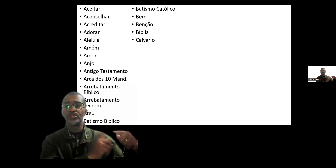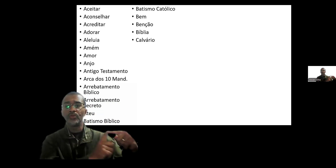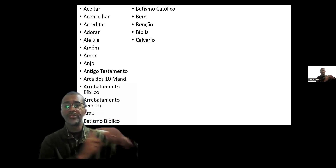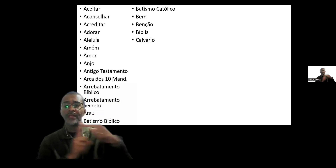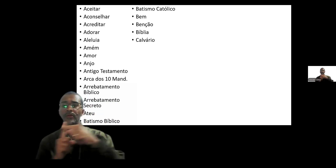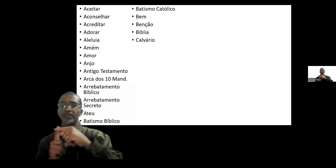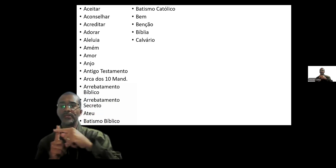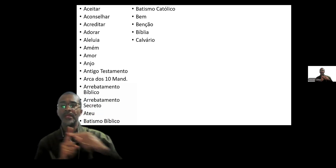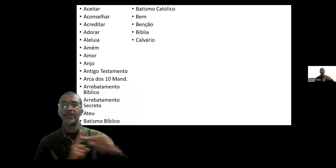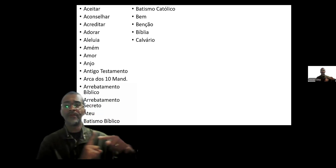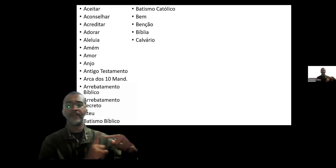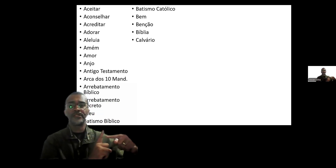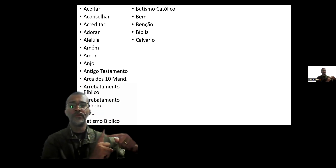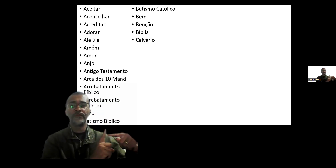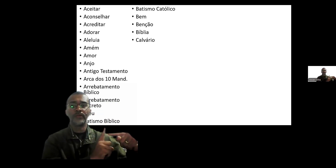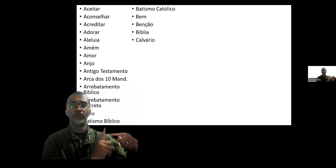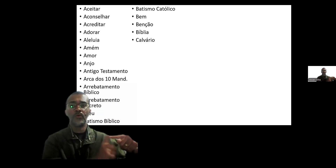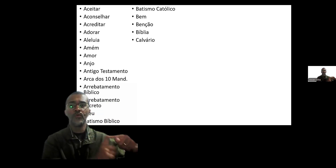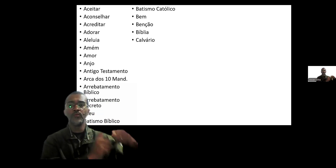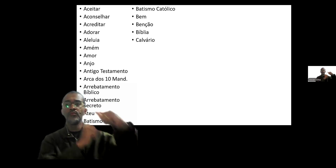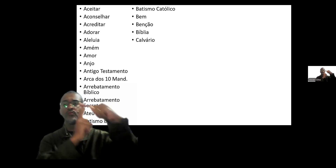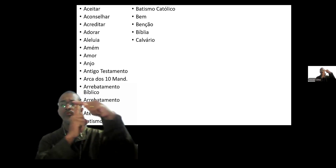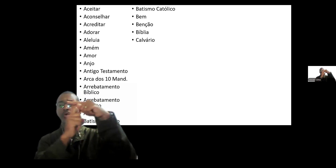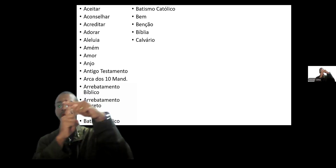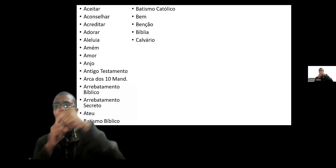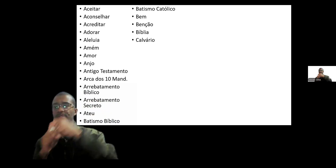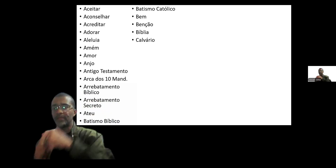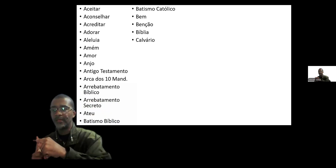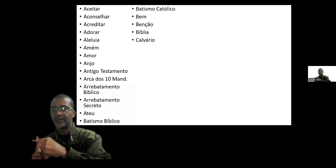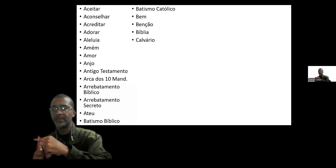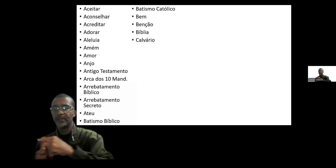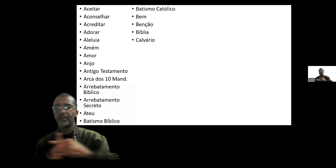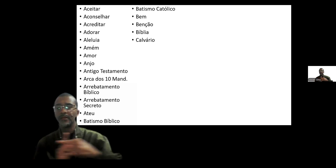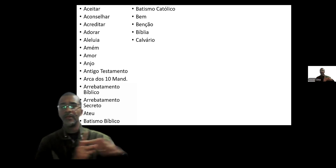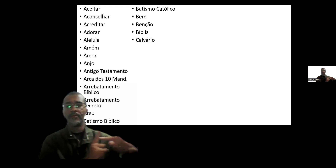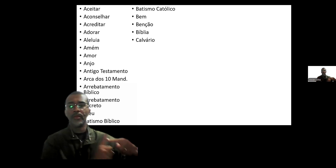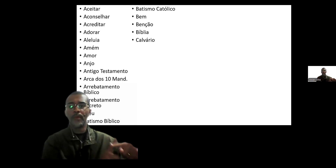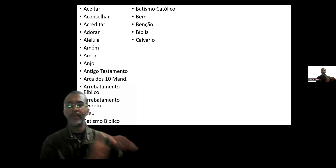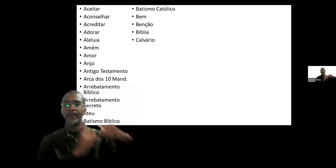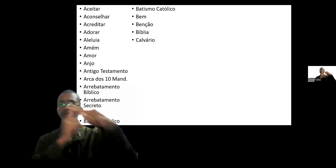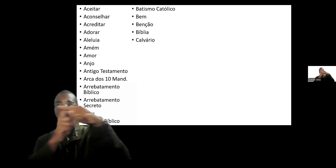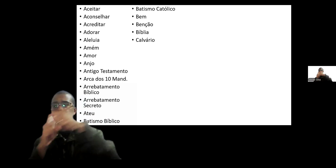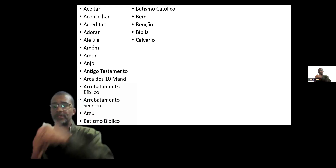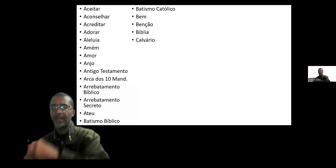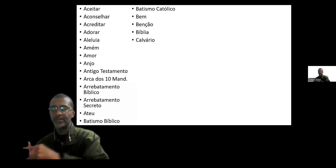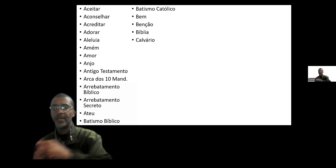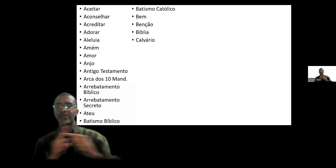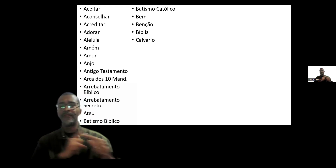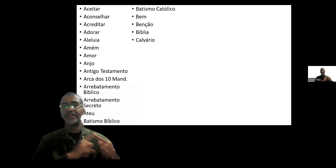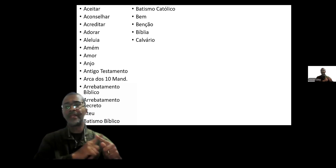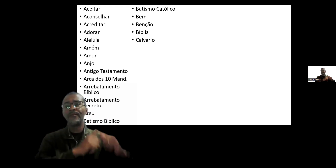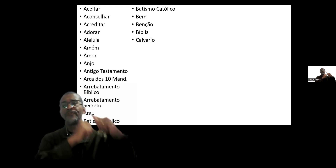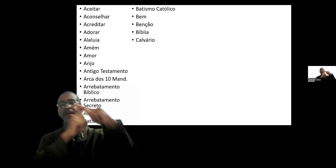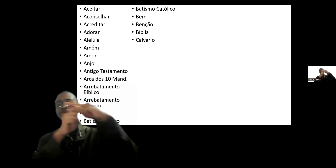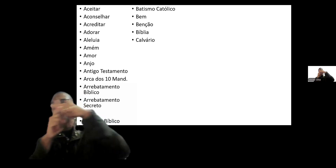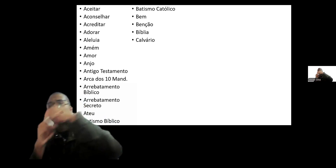a cruz de dois ladrões. Então você vai fazer esse movimento. Um, dois, três. Meio que uma pirâmide. Um, dois, três. Você está